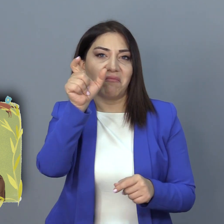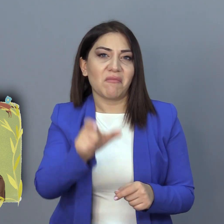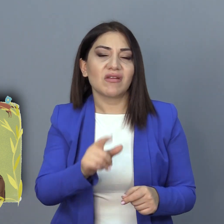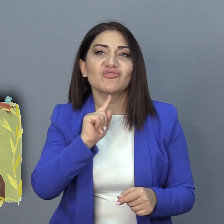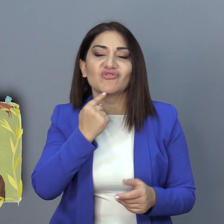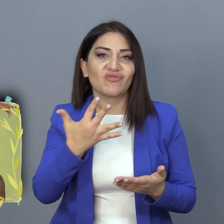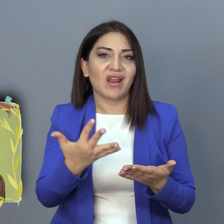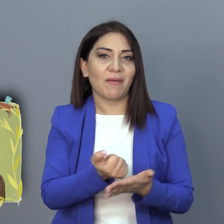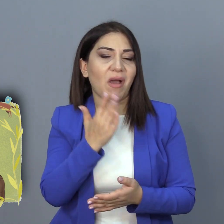պատկերացնել։